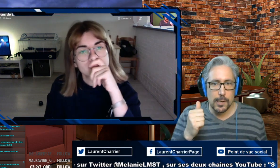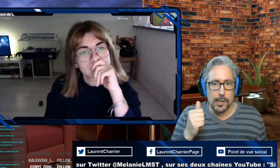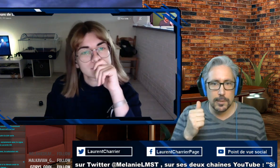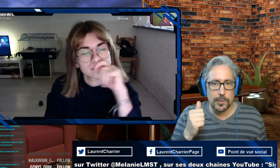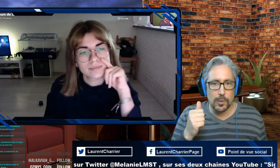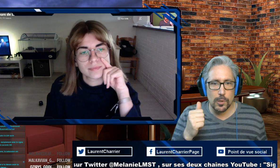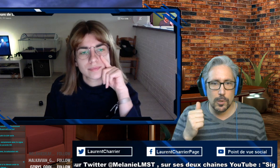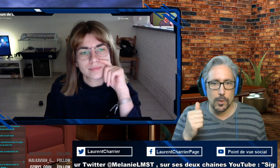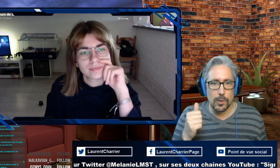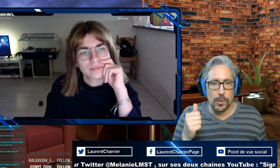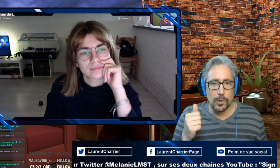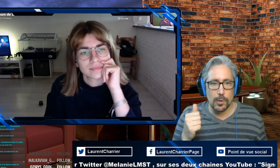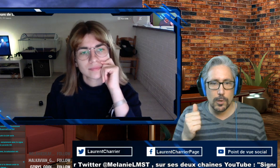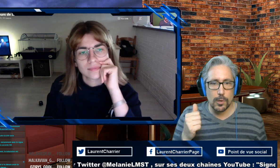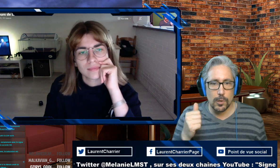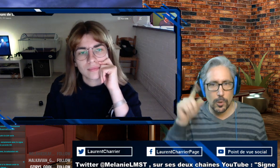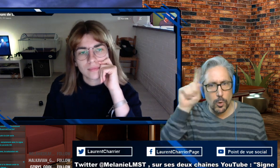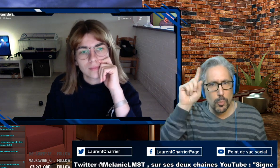parle, disent